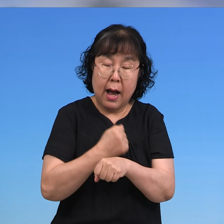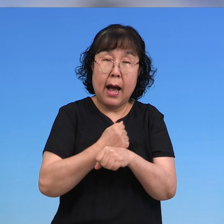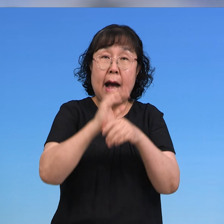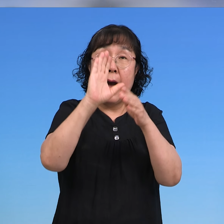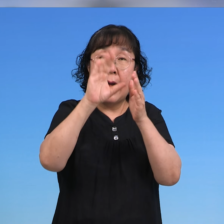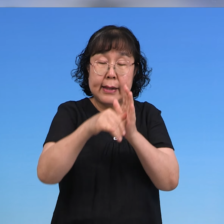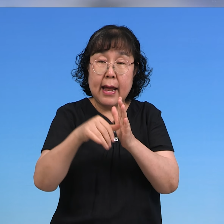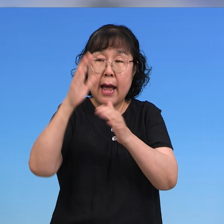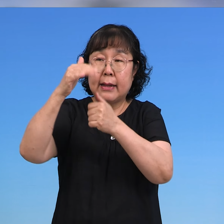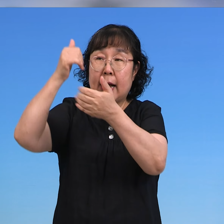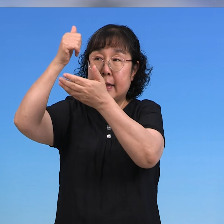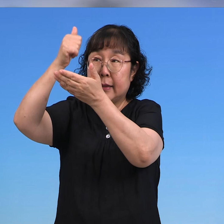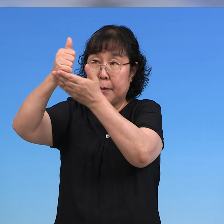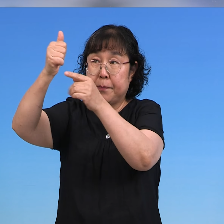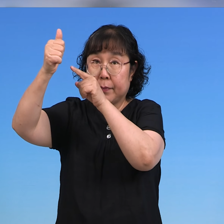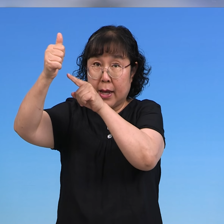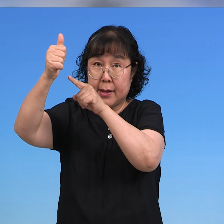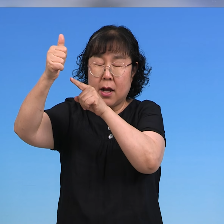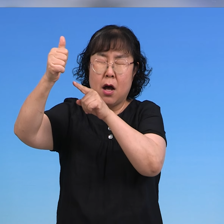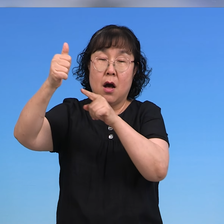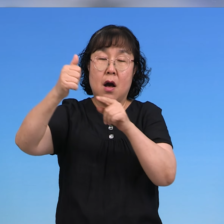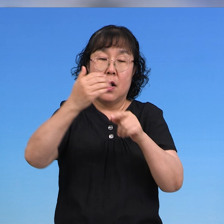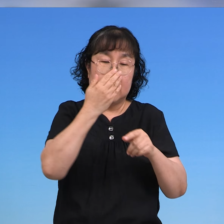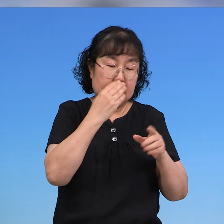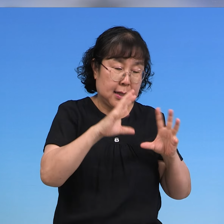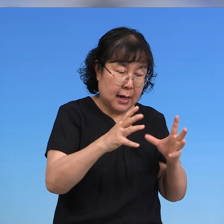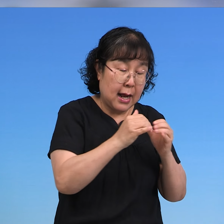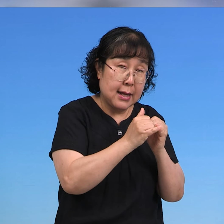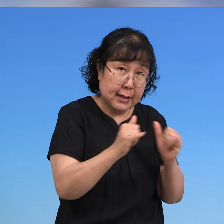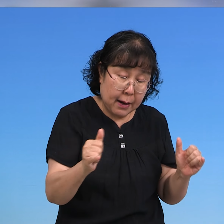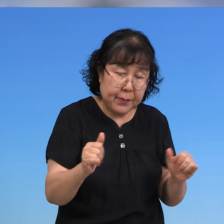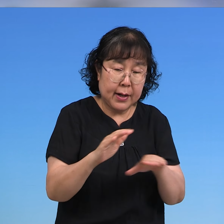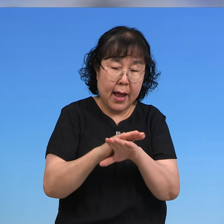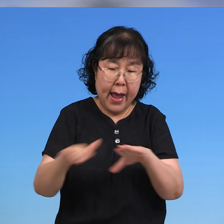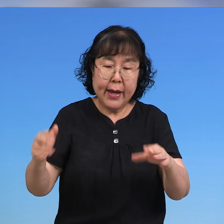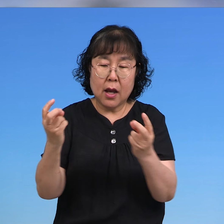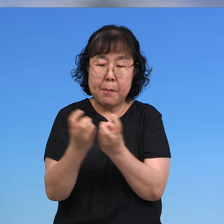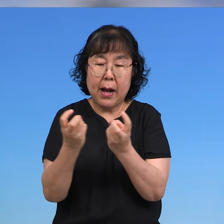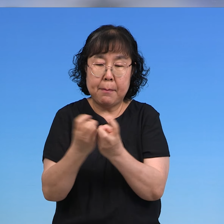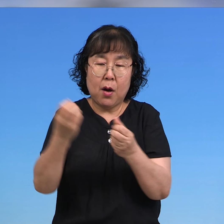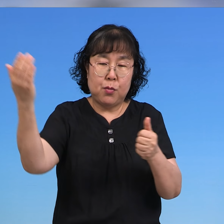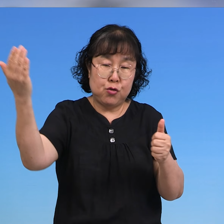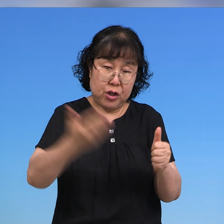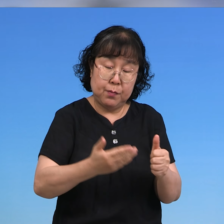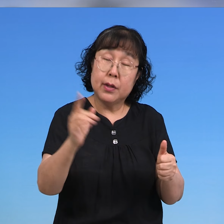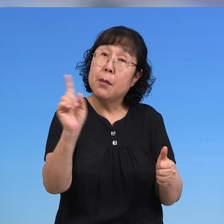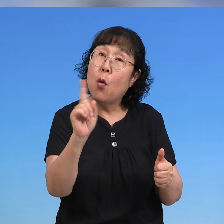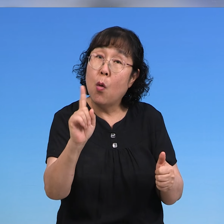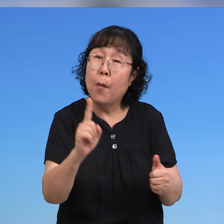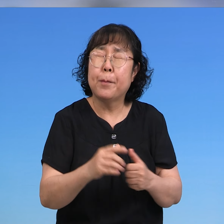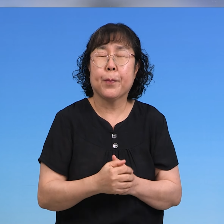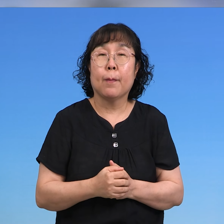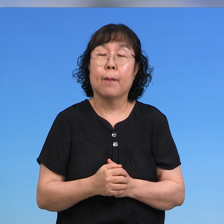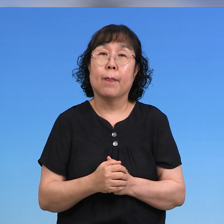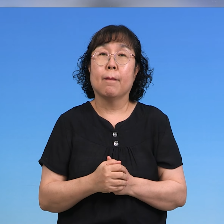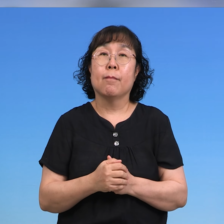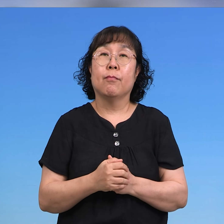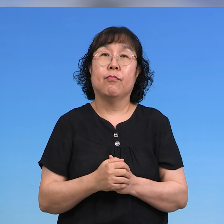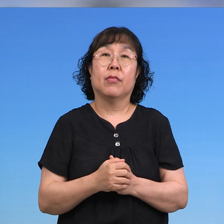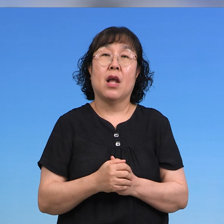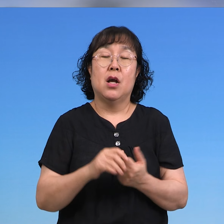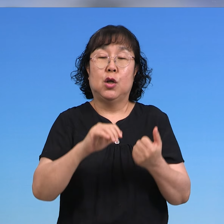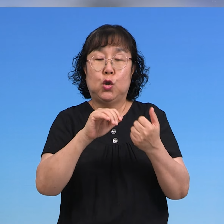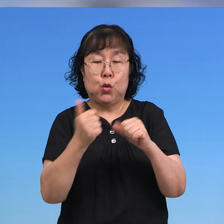상황인데, 하나님께서는 그 상황에서 어떤 대안을 마련해 주시는가 하니까, 이제